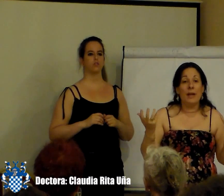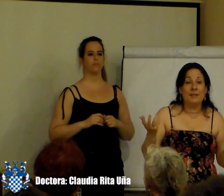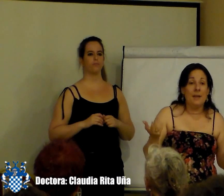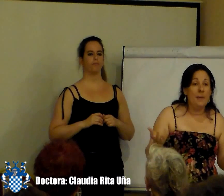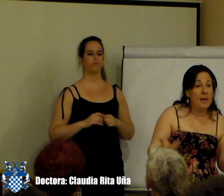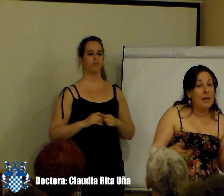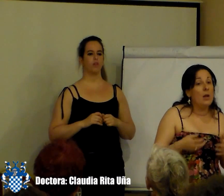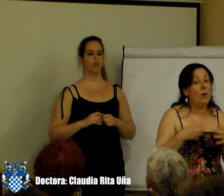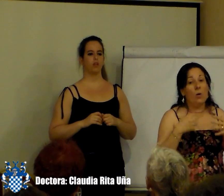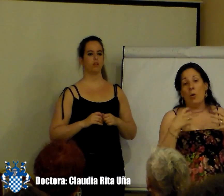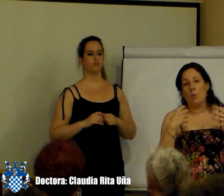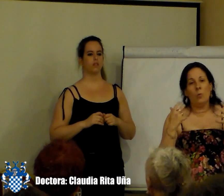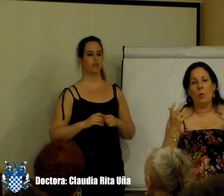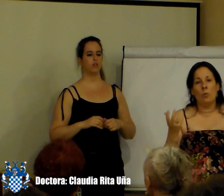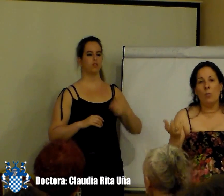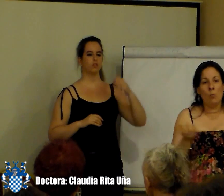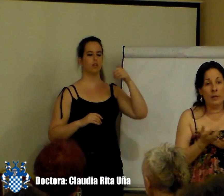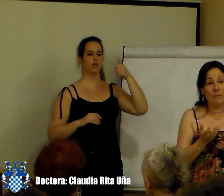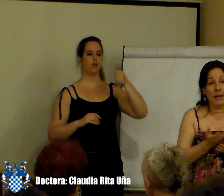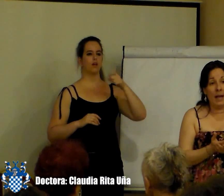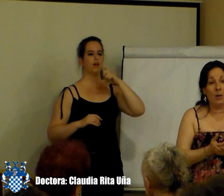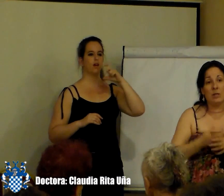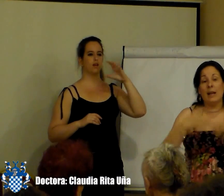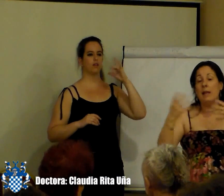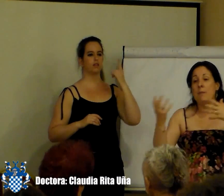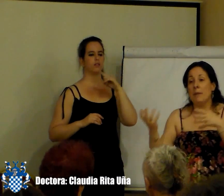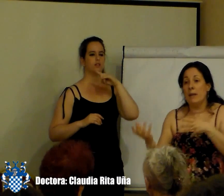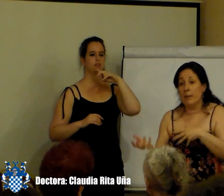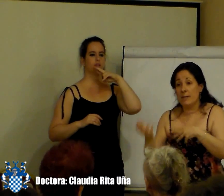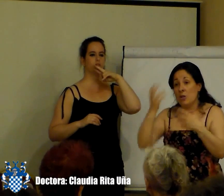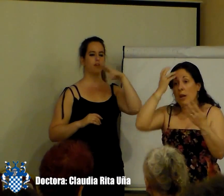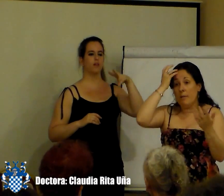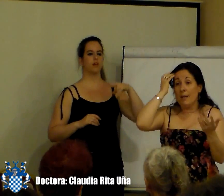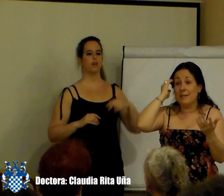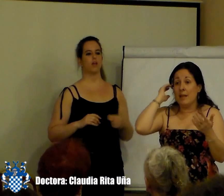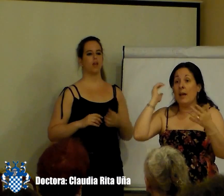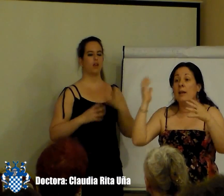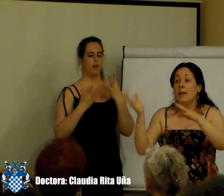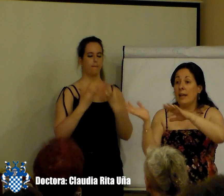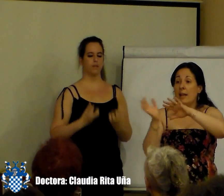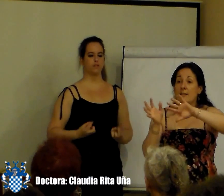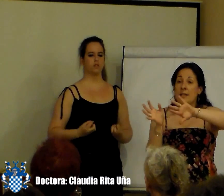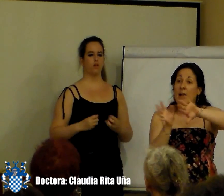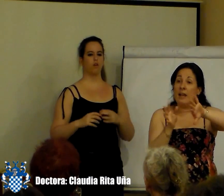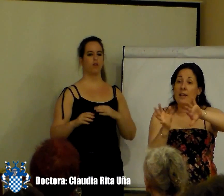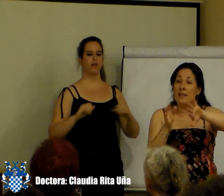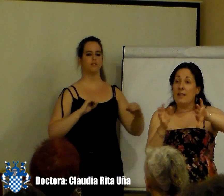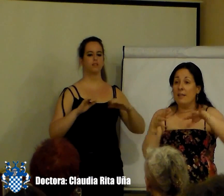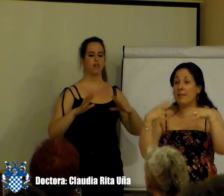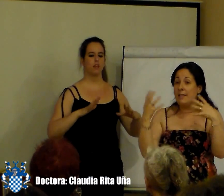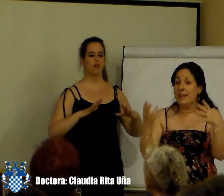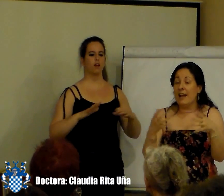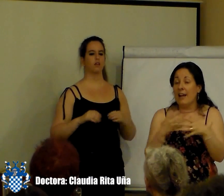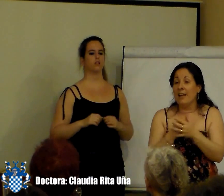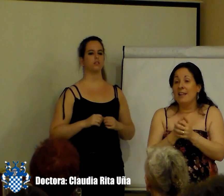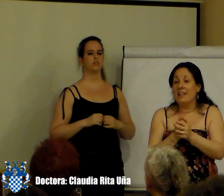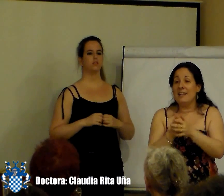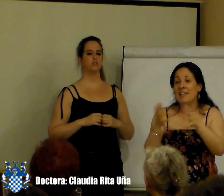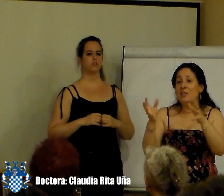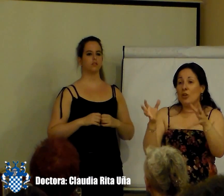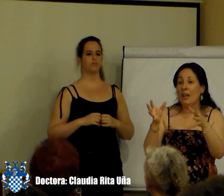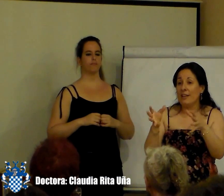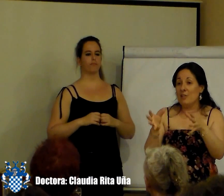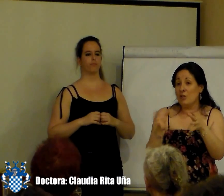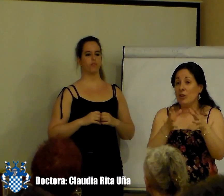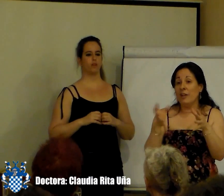algún tipo de ACV, o múltiples causas, la misma depresión, la misma ansiedad, que saca